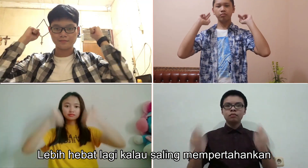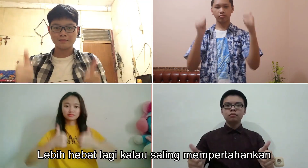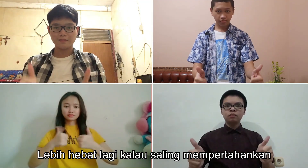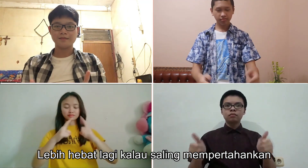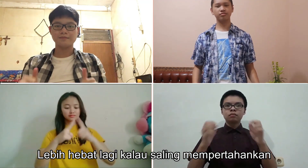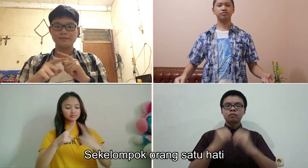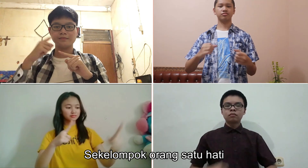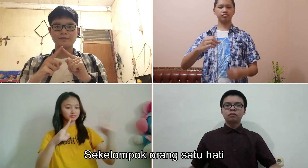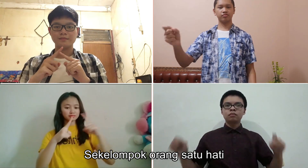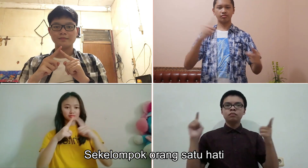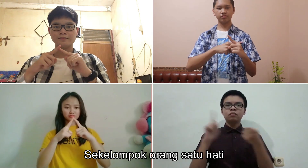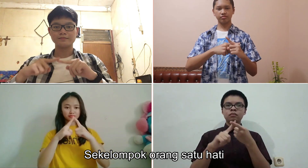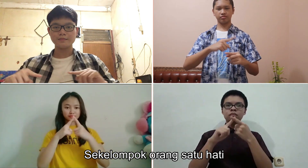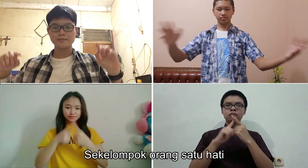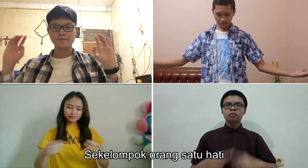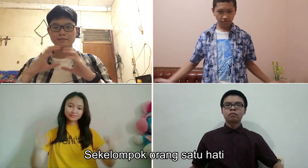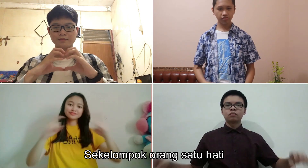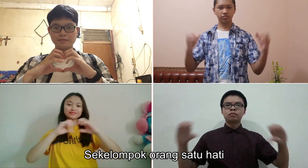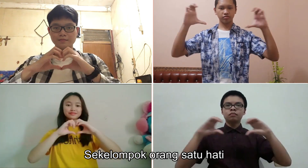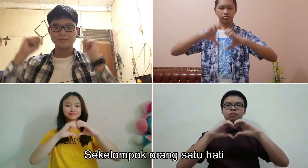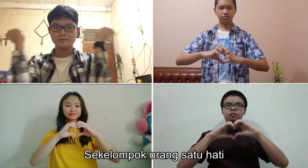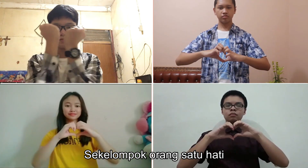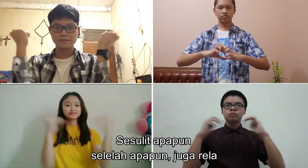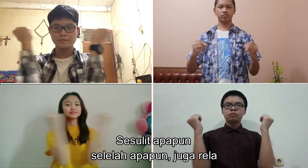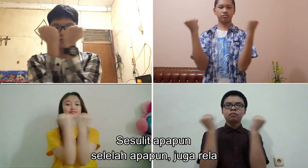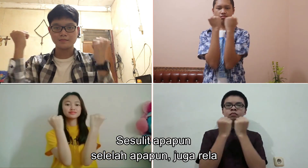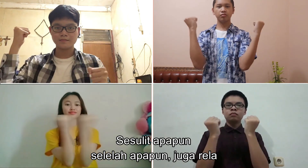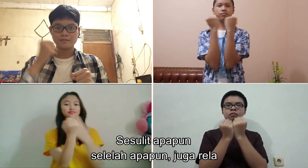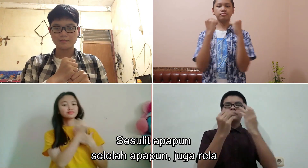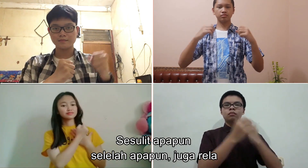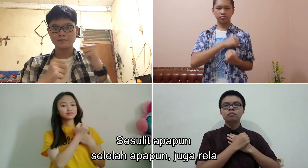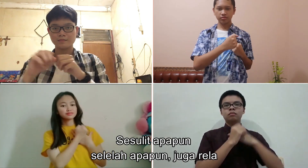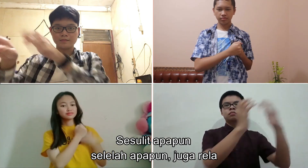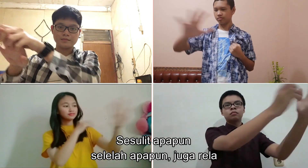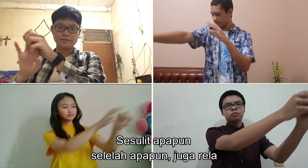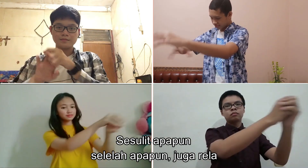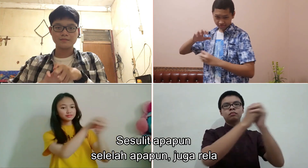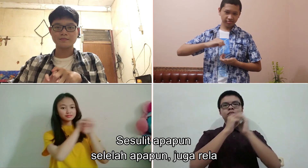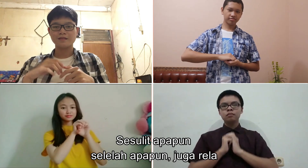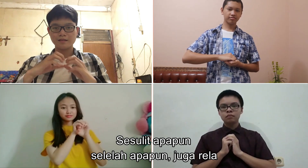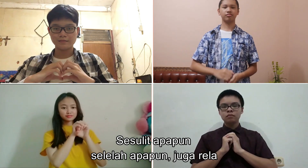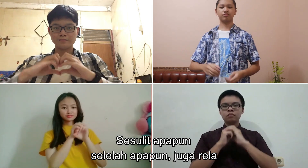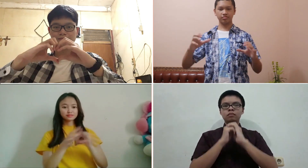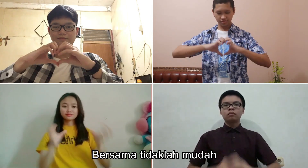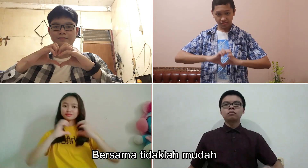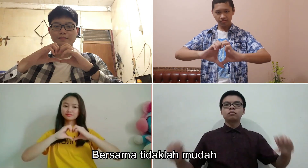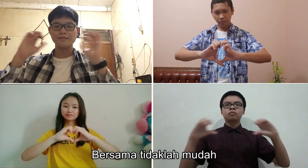起。一群人，一条心，再苦再累也愿意，在一